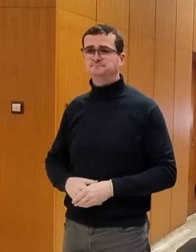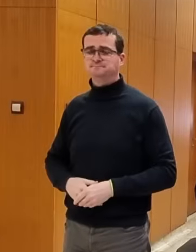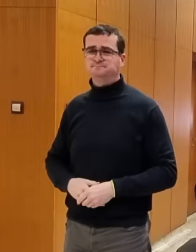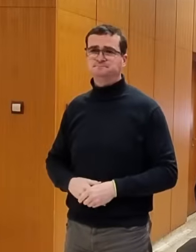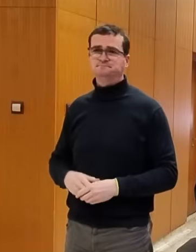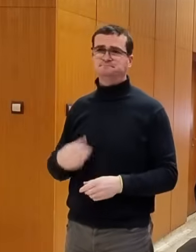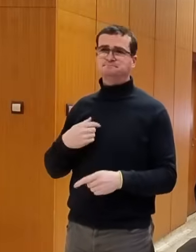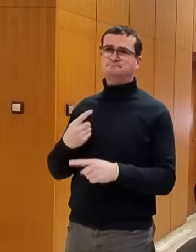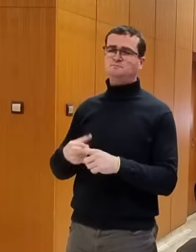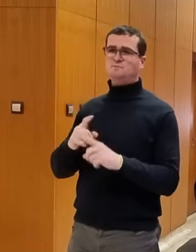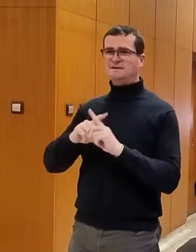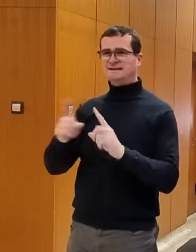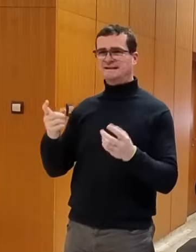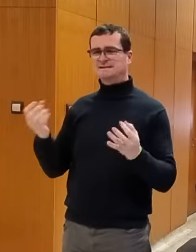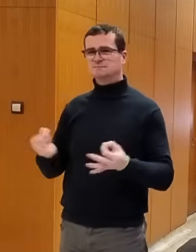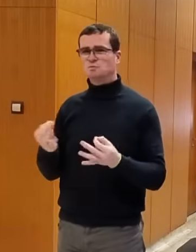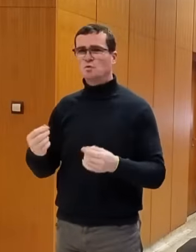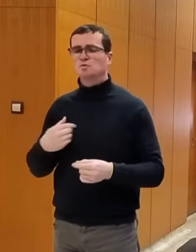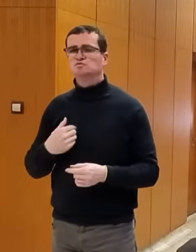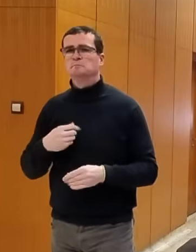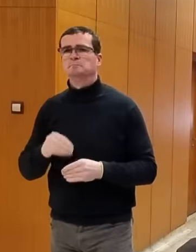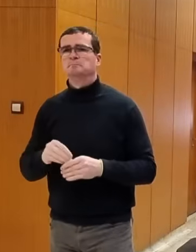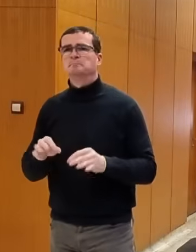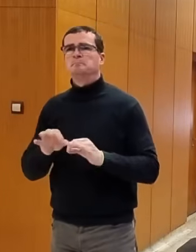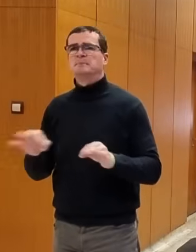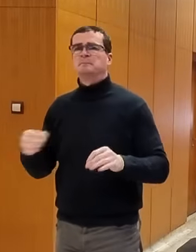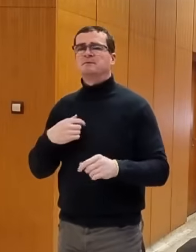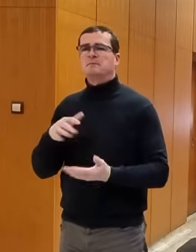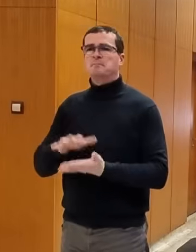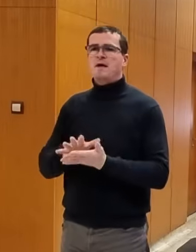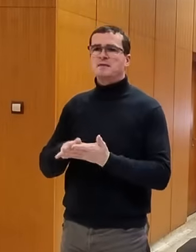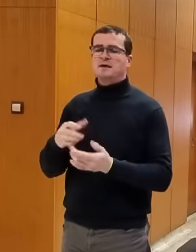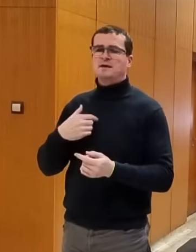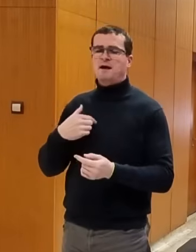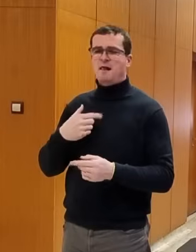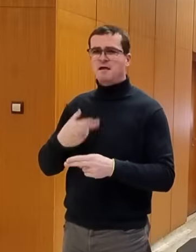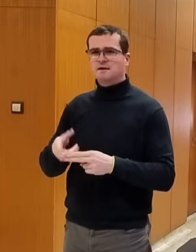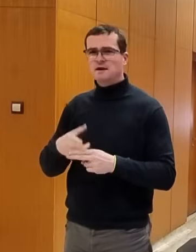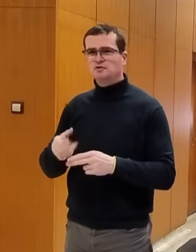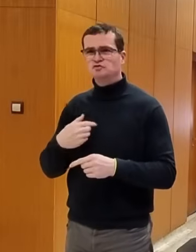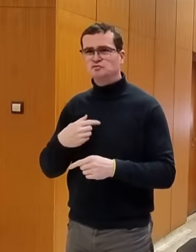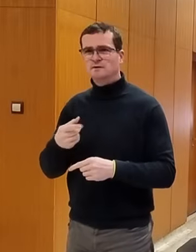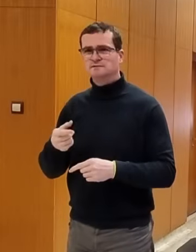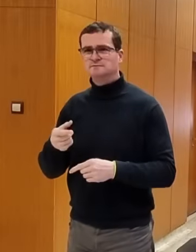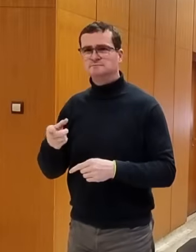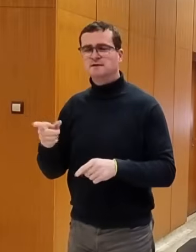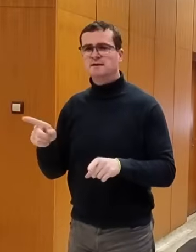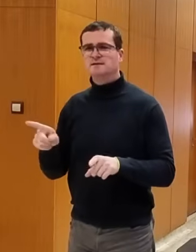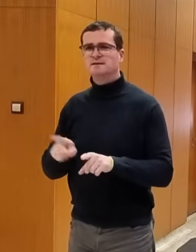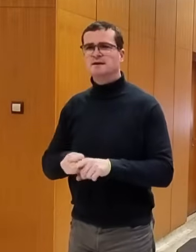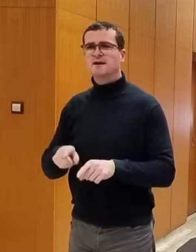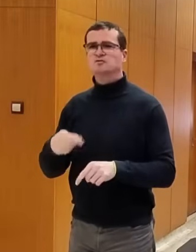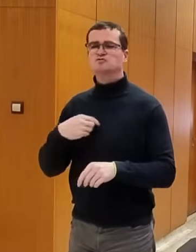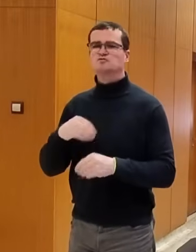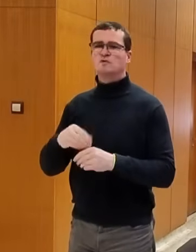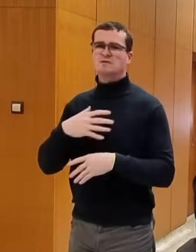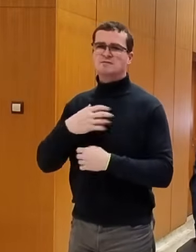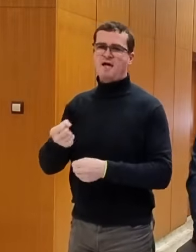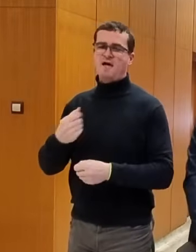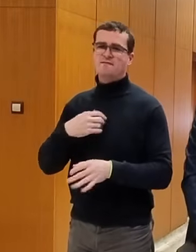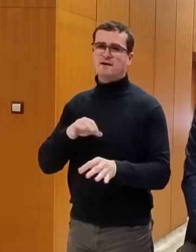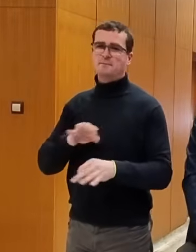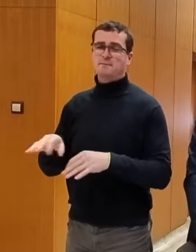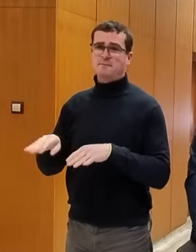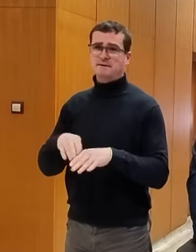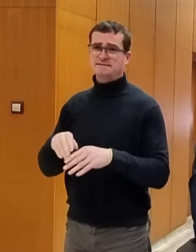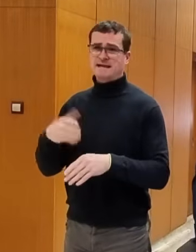Ideme trochu iným spôsobom. My sme sa samozrejme pri príprave celého tohto materiálu inšpirovali a vychádzali sme aj z toho návrhu, ktorý pripravil